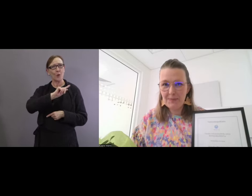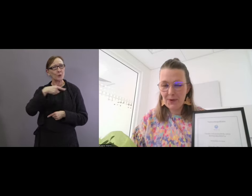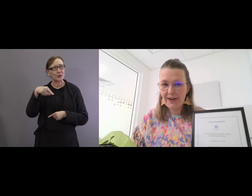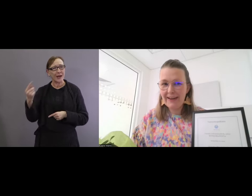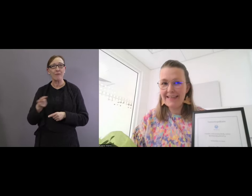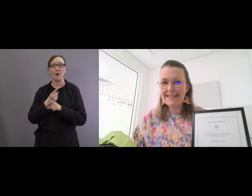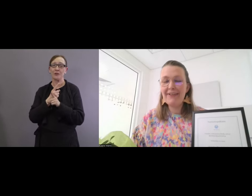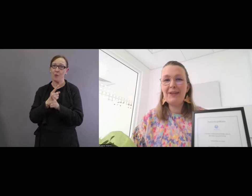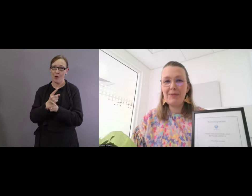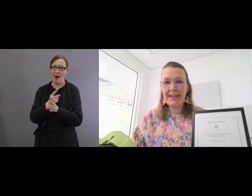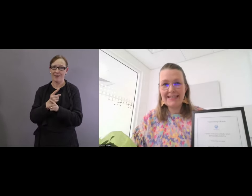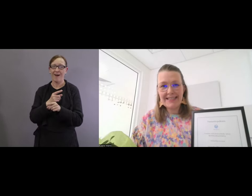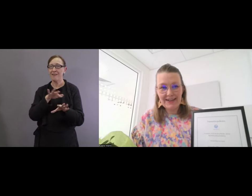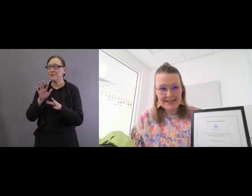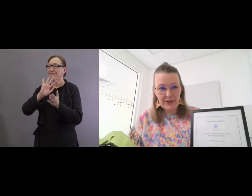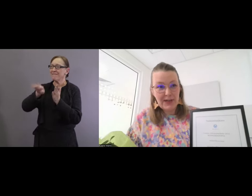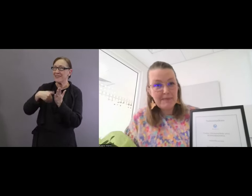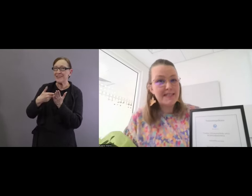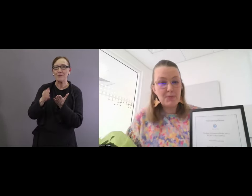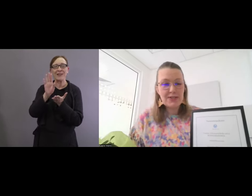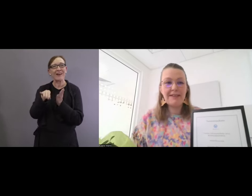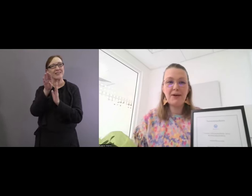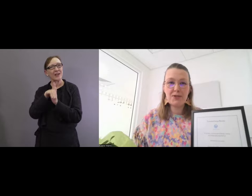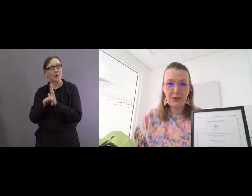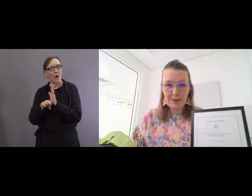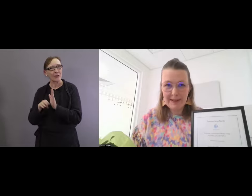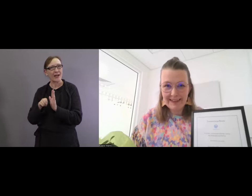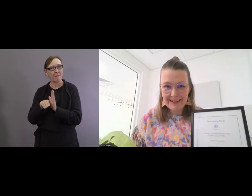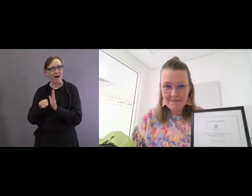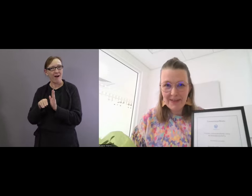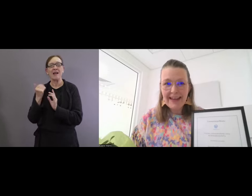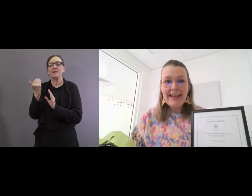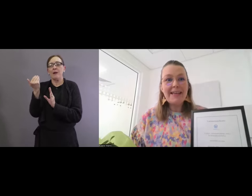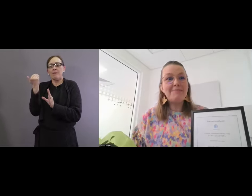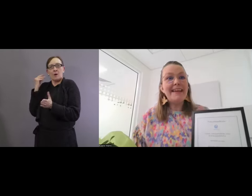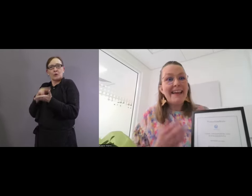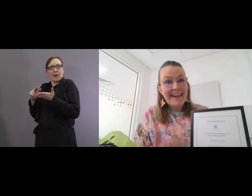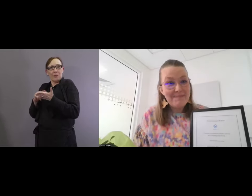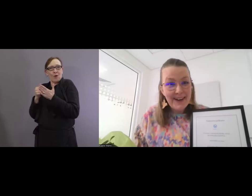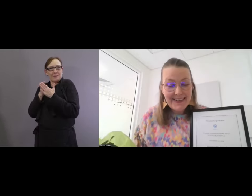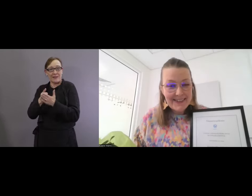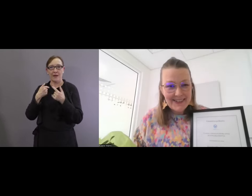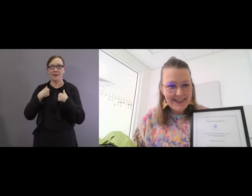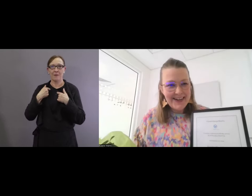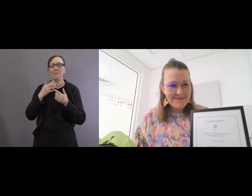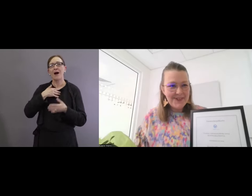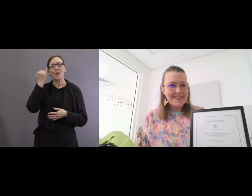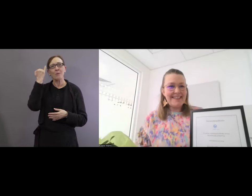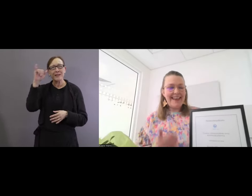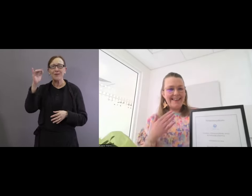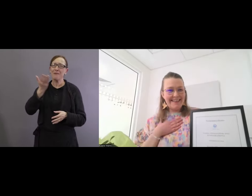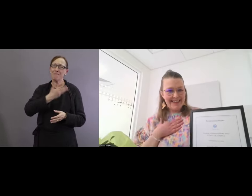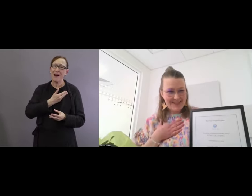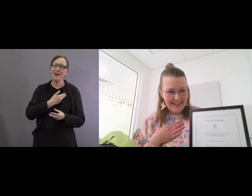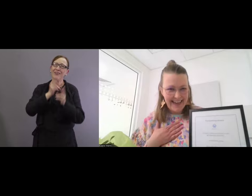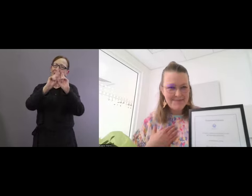ajan mukana näissä viittomakielisissä lastenohjelmissa myöskin taustatoimittajana. Ja Mikelille paljon onnea